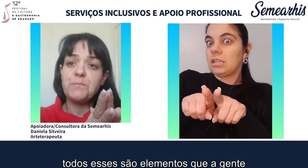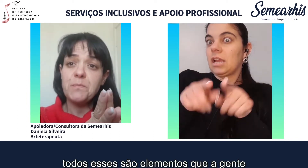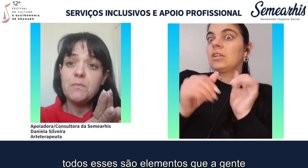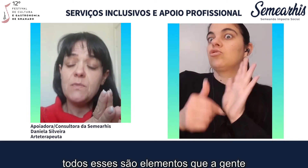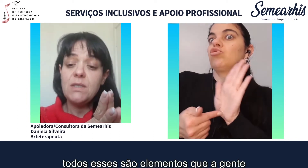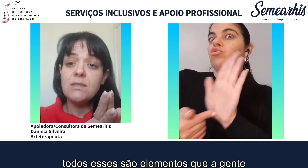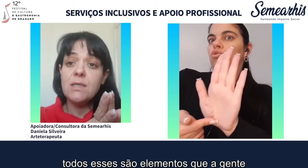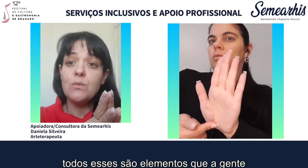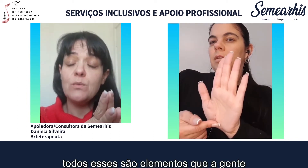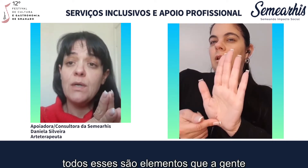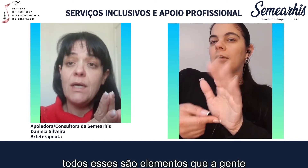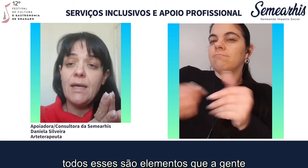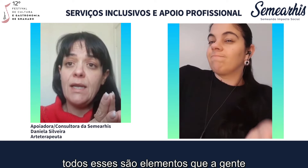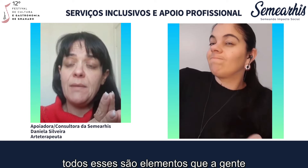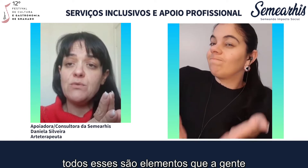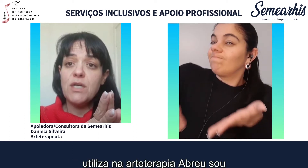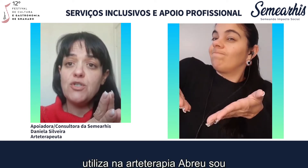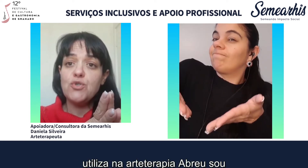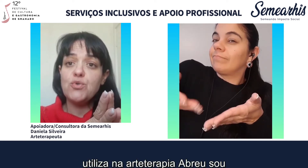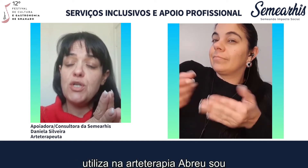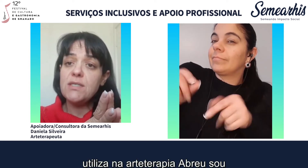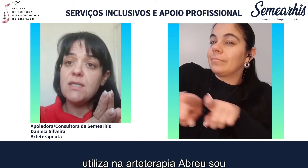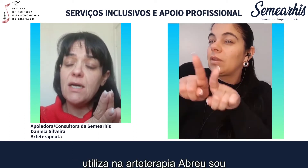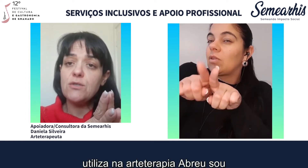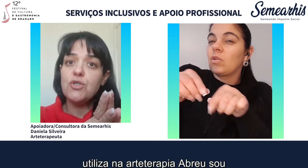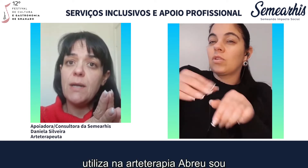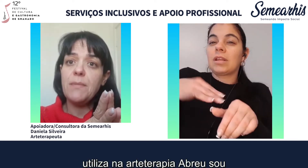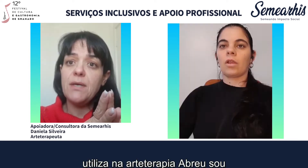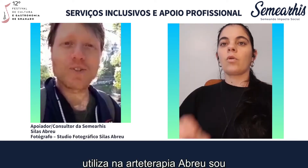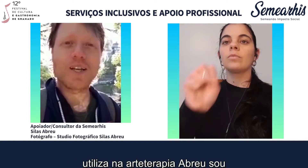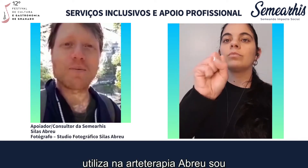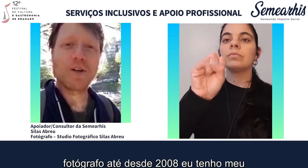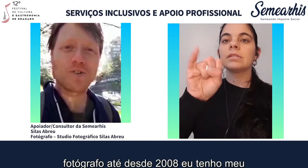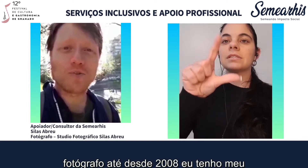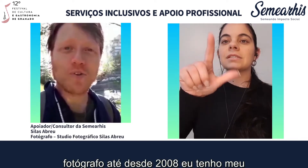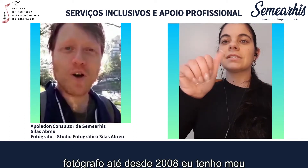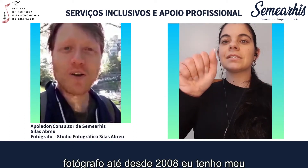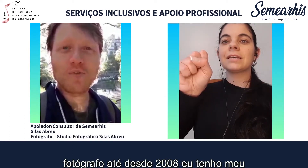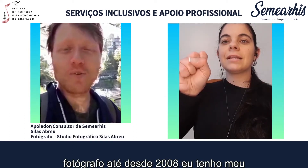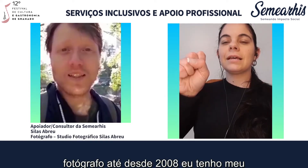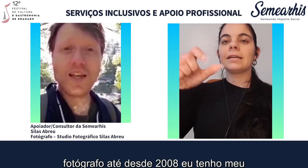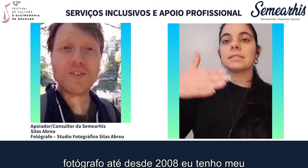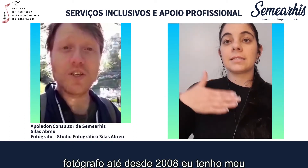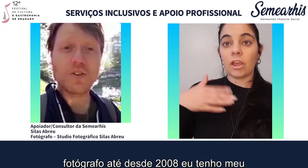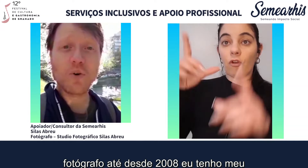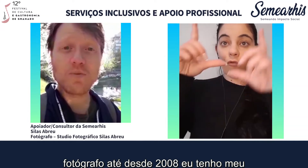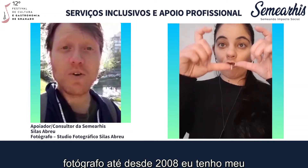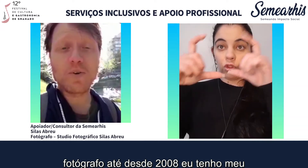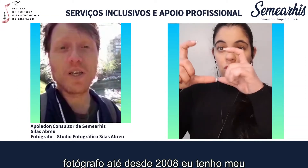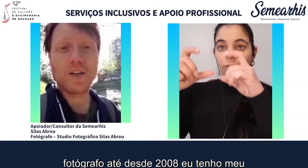esses são elementos que a gente utiliza na arteterapia. Eu sou Silas Abreu, sou fotógrafo.